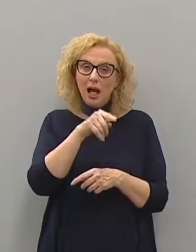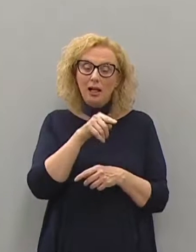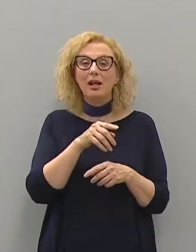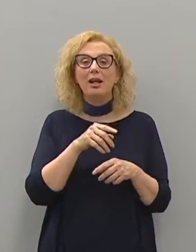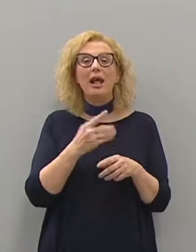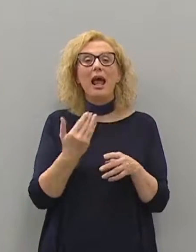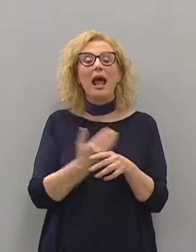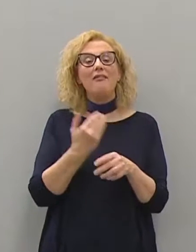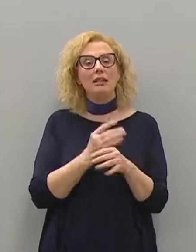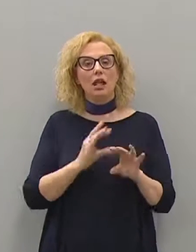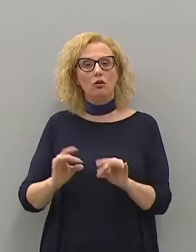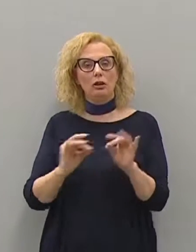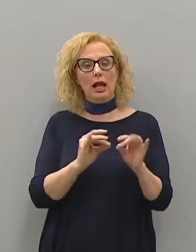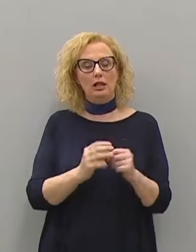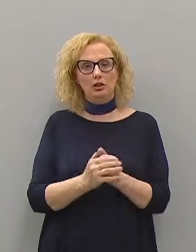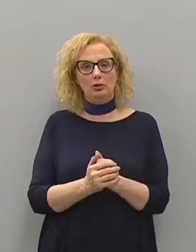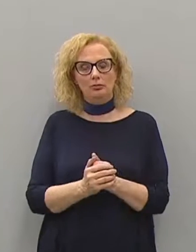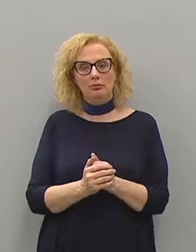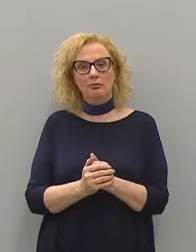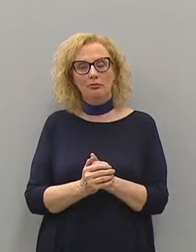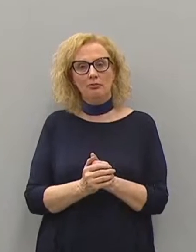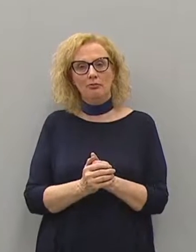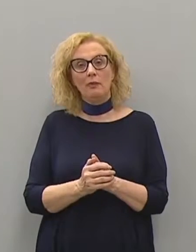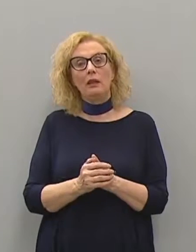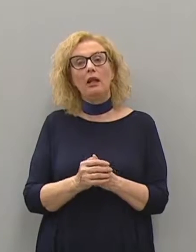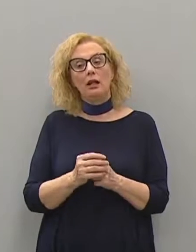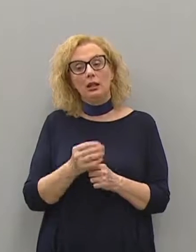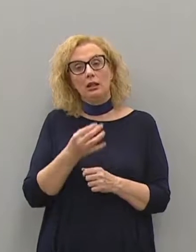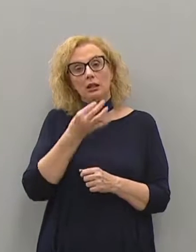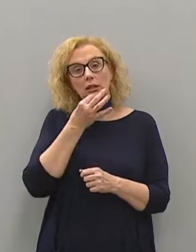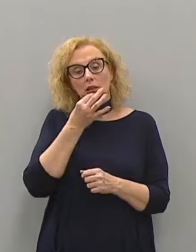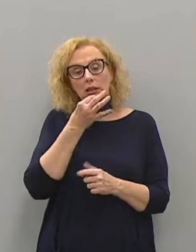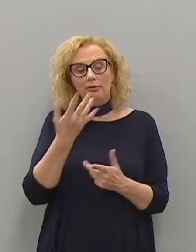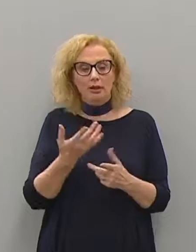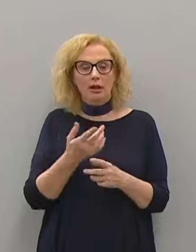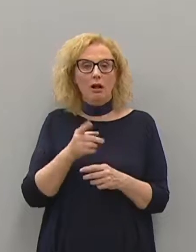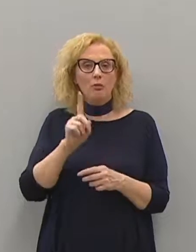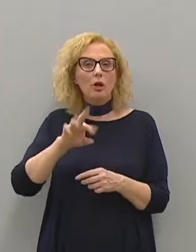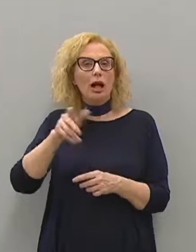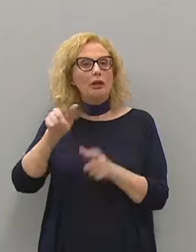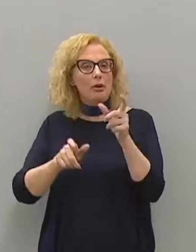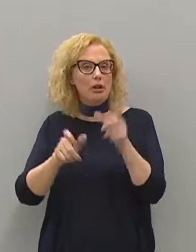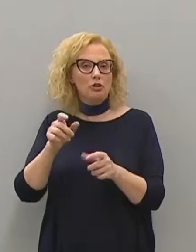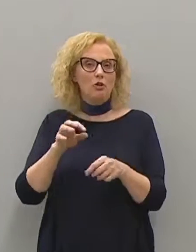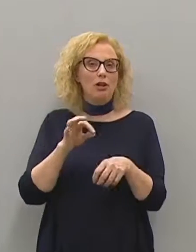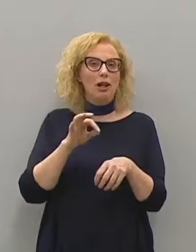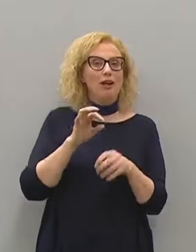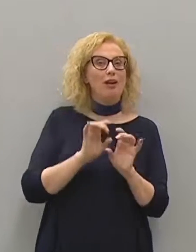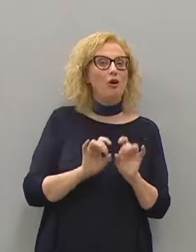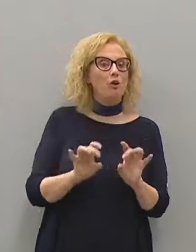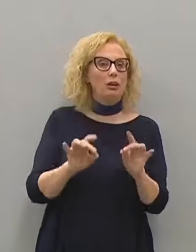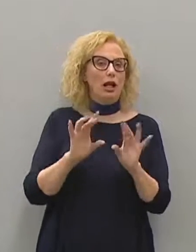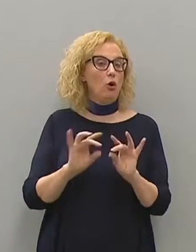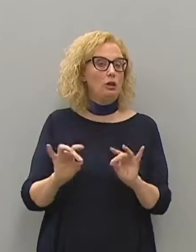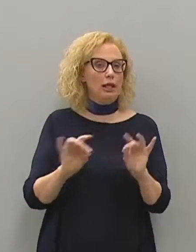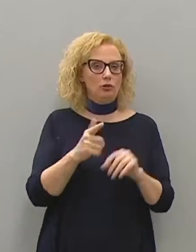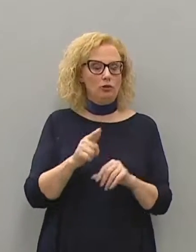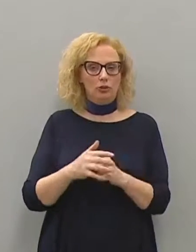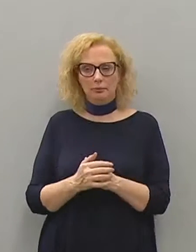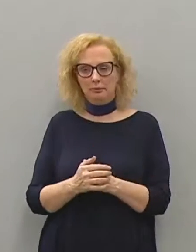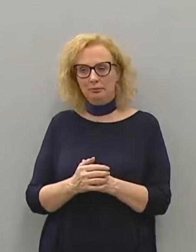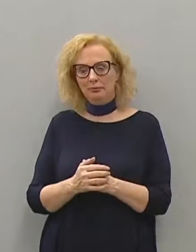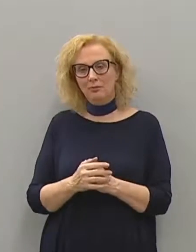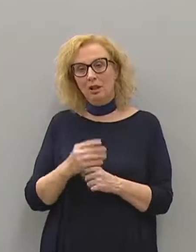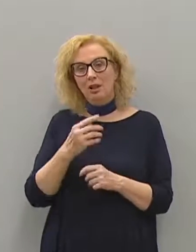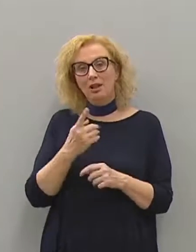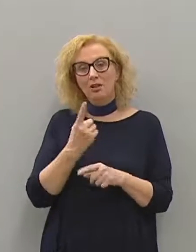bene gli anziani i normali non bisogna che nessuno sa che come si sa mai dobbiamo stringere un po perché tra commenti e domande ce ne